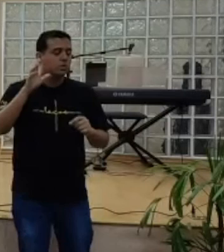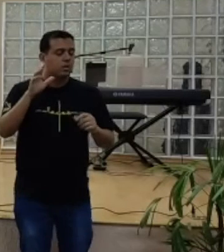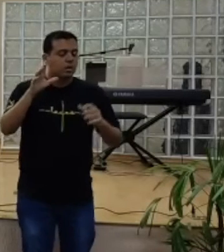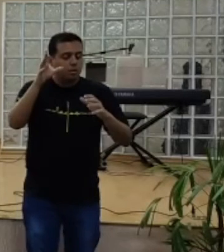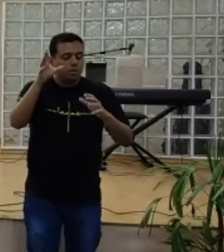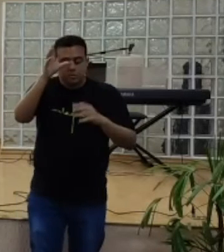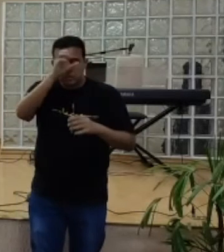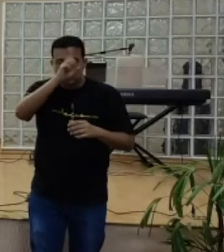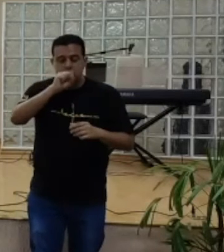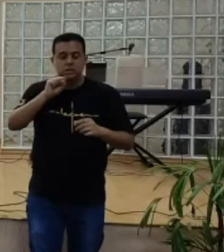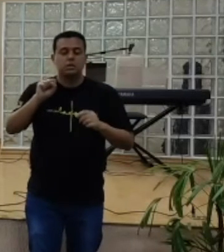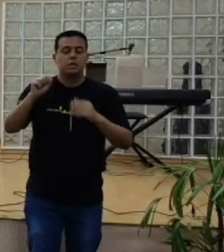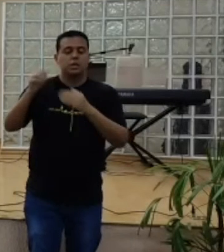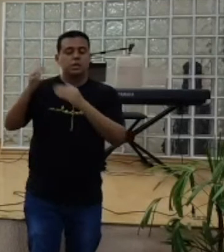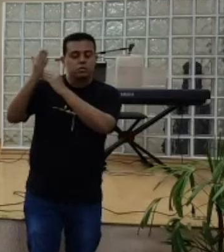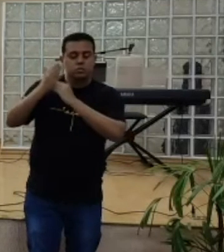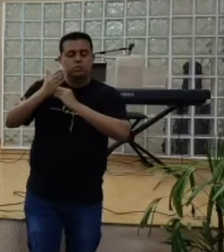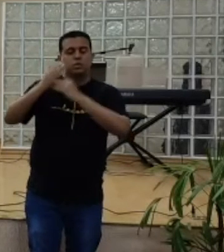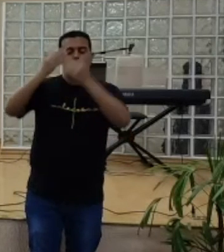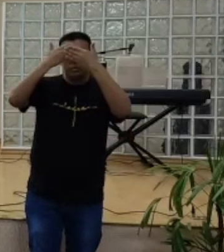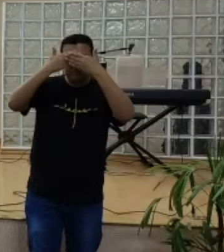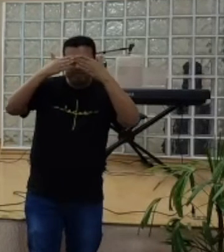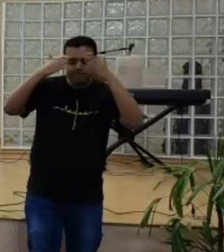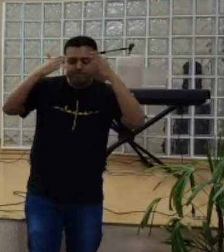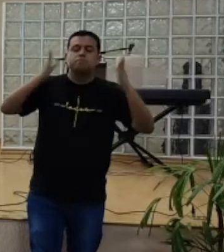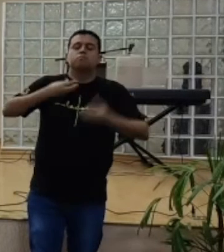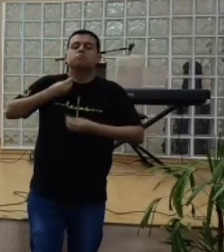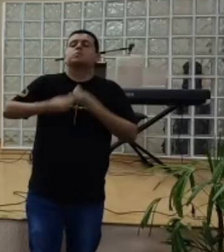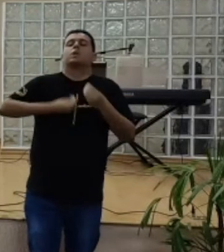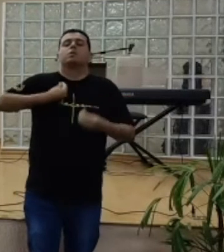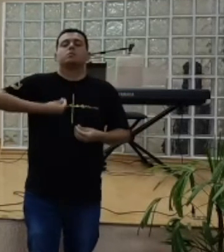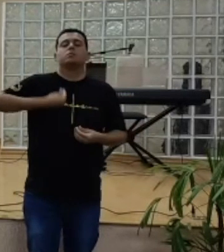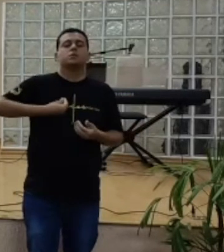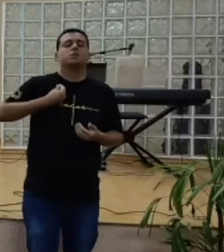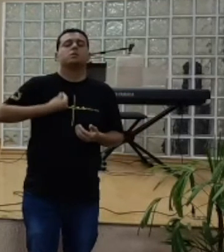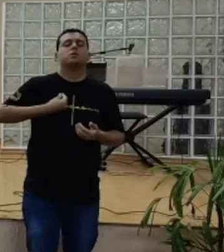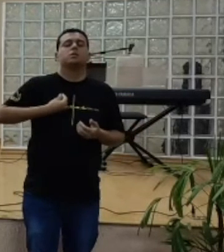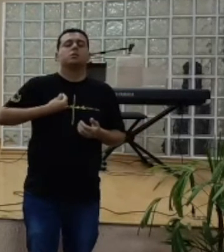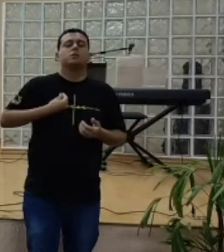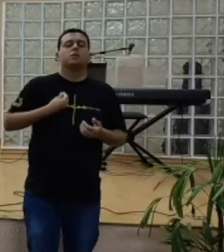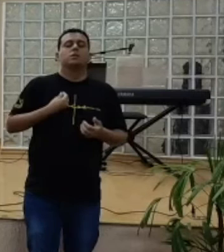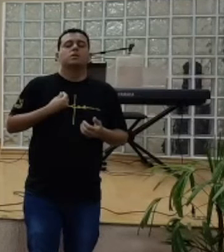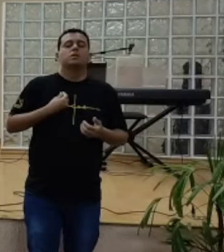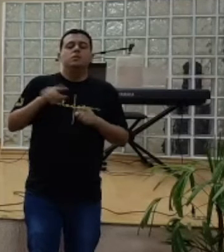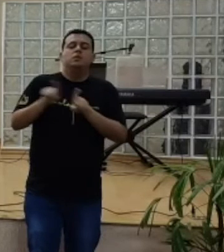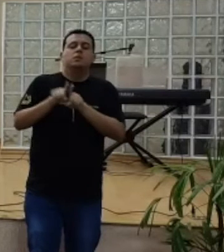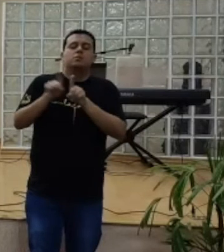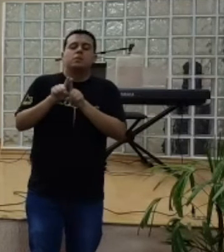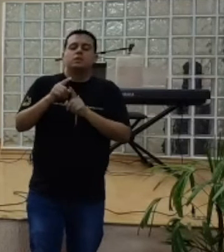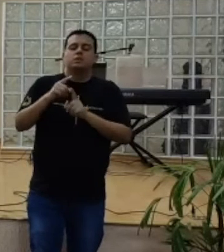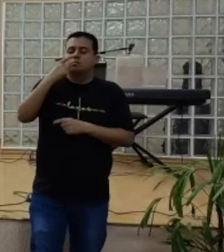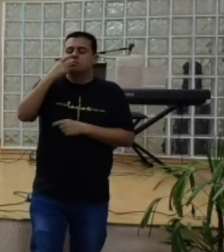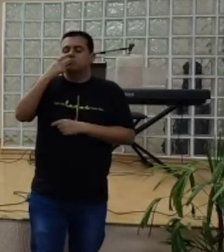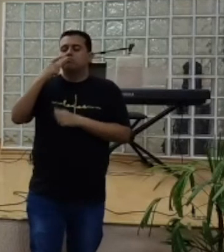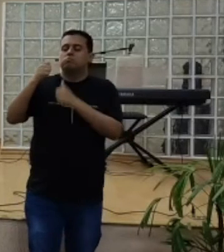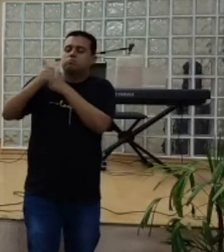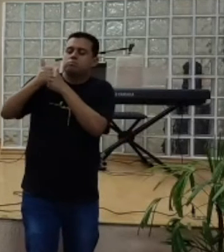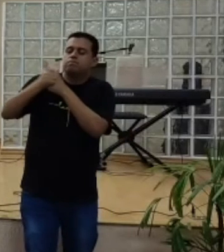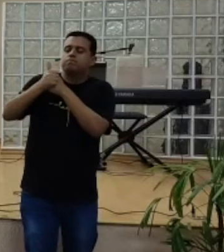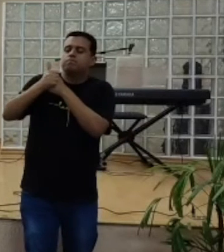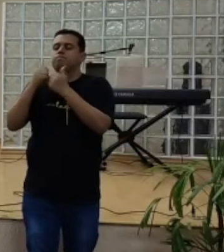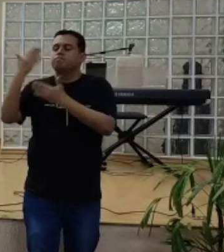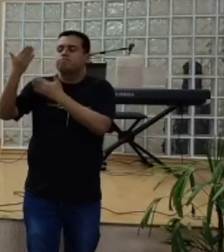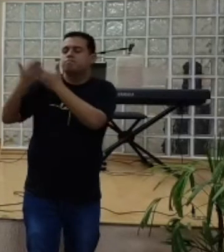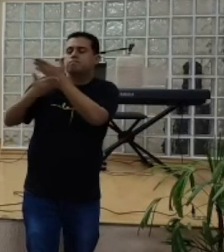a esclarecermos na maneira em que devemos viver, na proximidade e na intimidade contigo. Oramos assim em nome